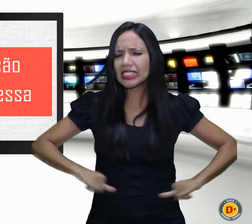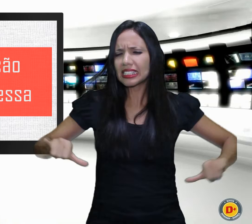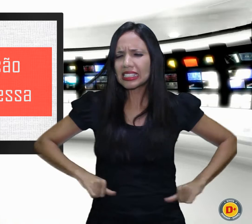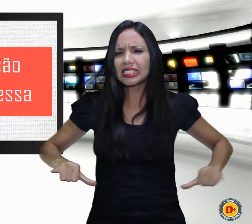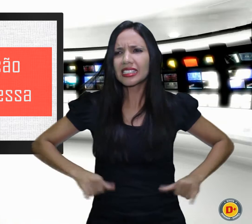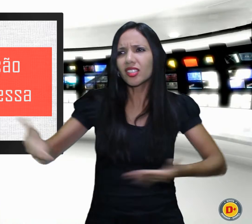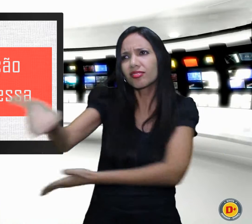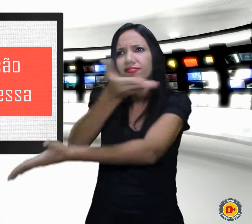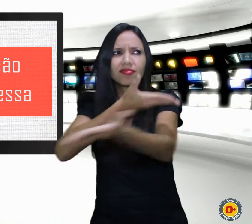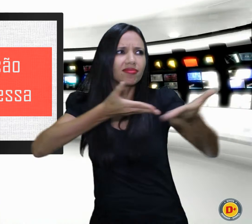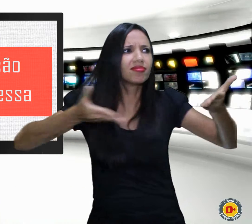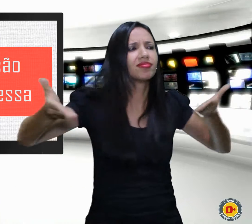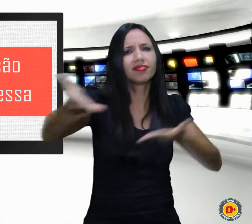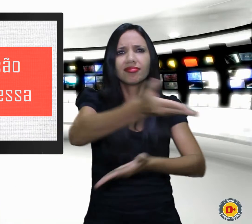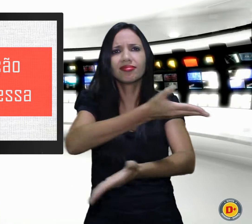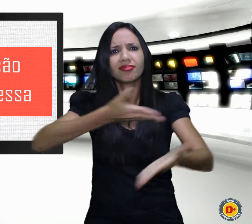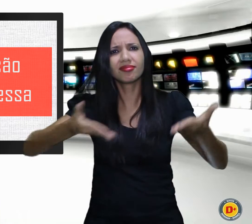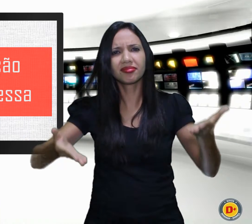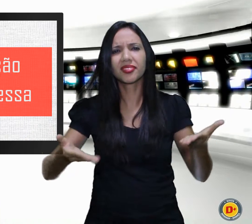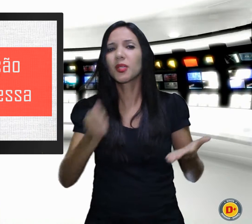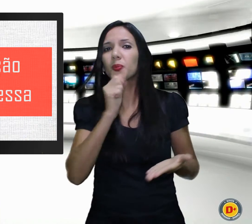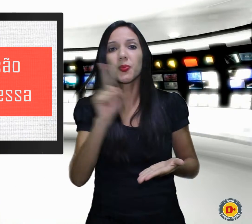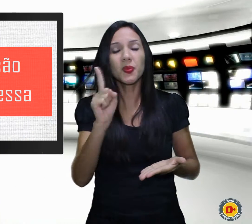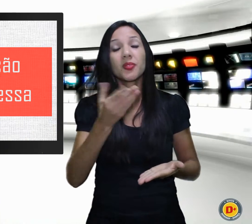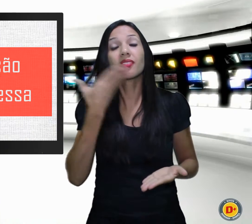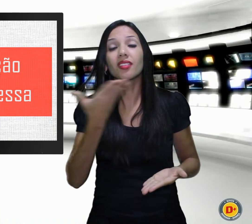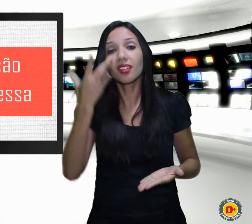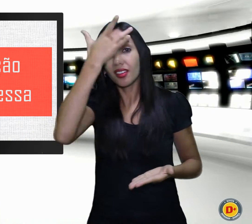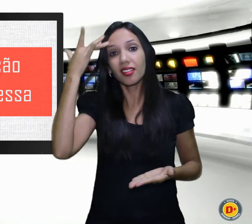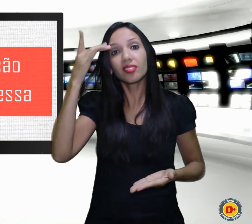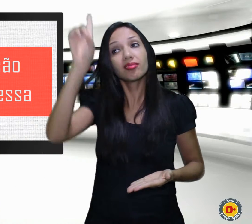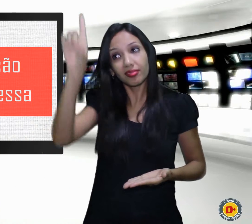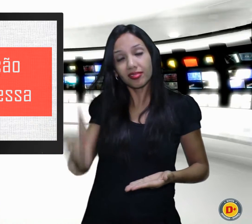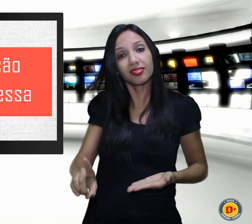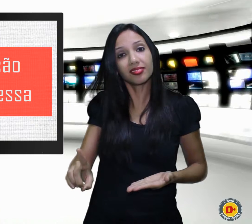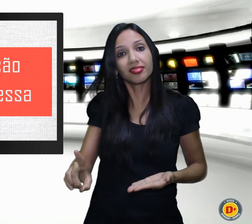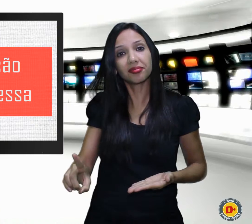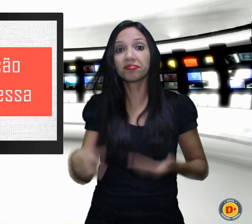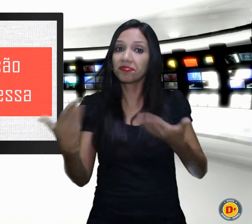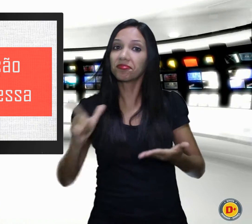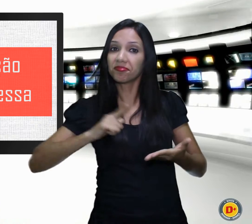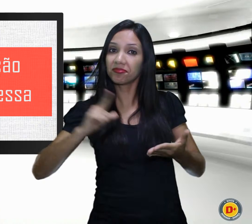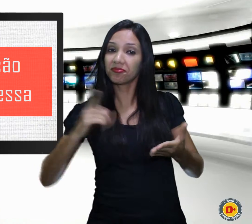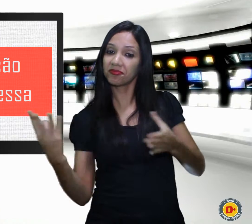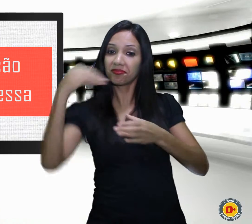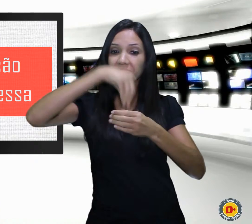relação interpessoal, além de não facilitar a vida da pessoa com deficiência, seja no contexto escolar, seja em